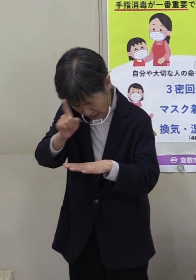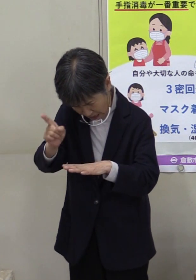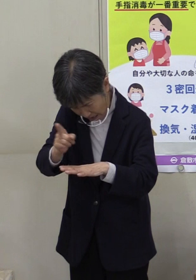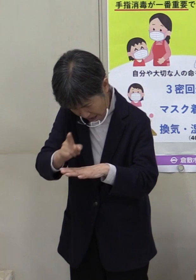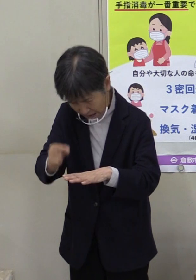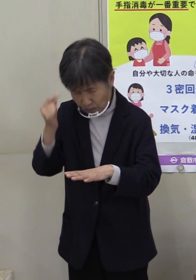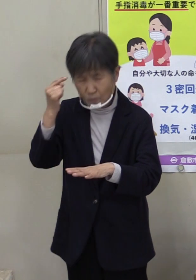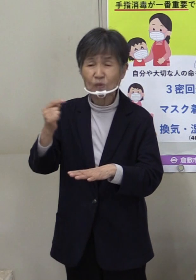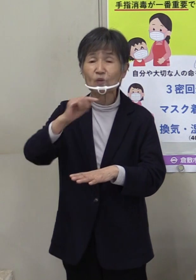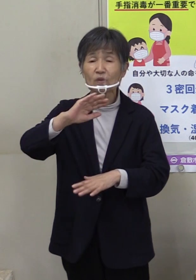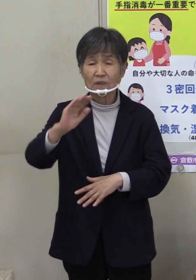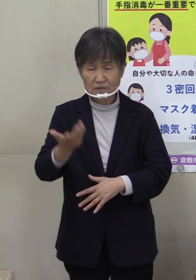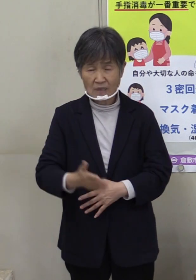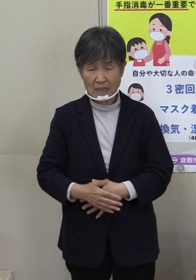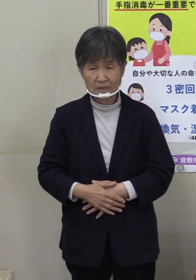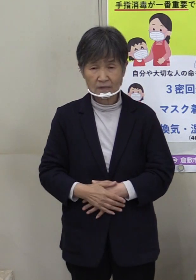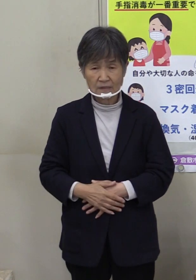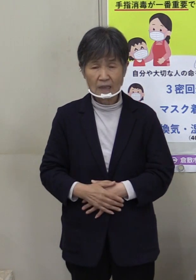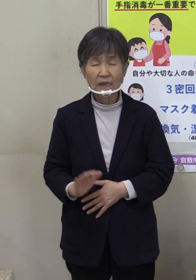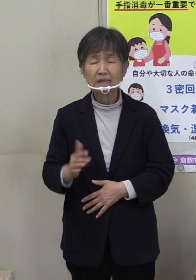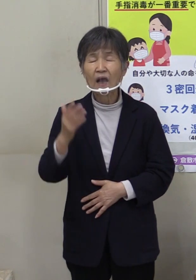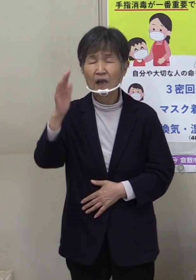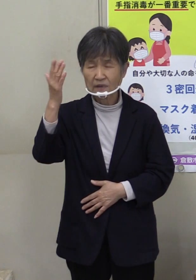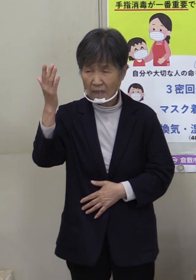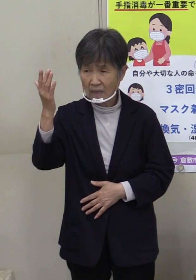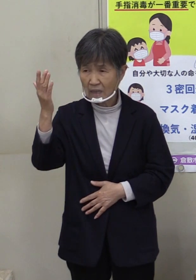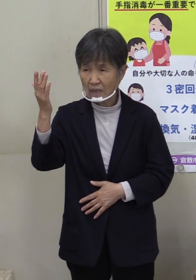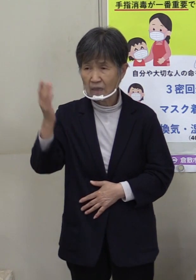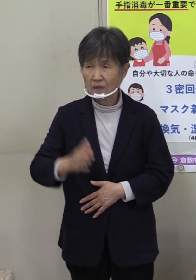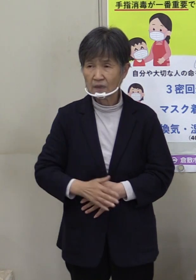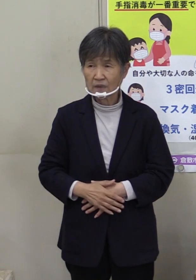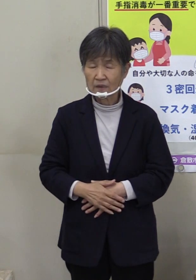う思っておりますけども、なかなか、